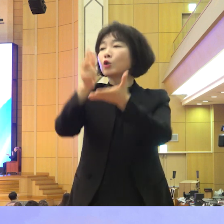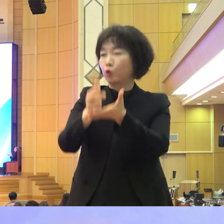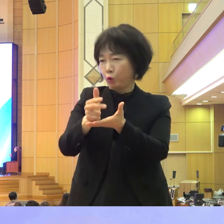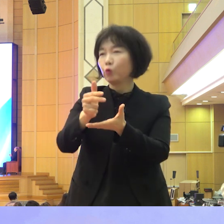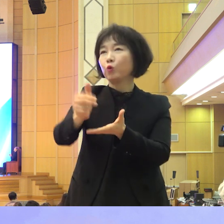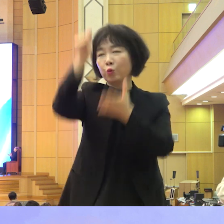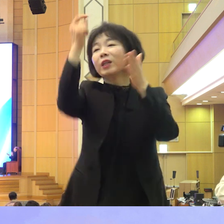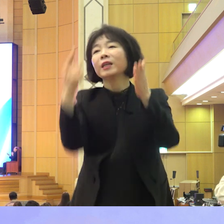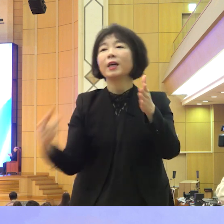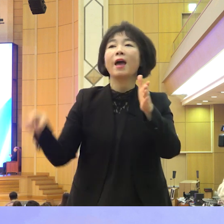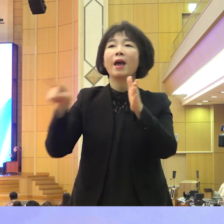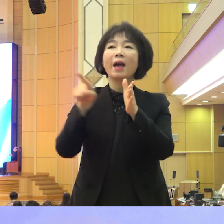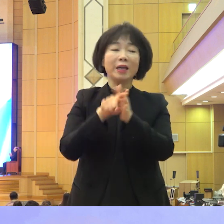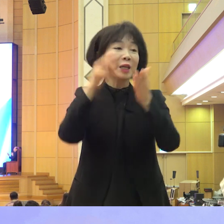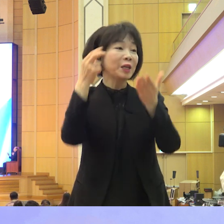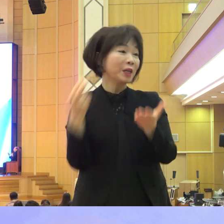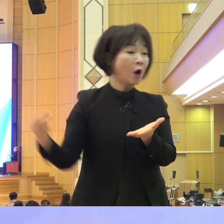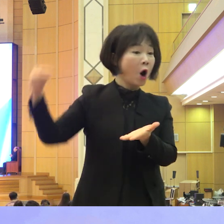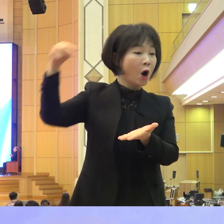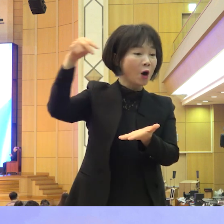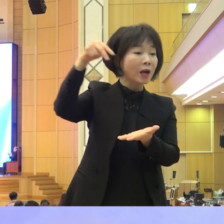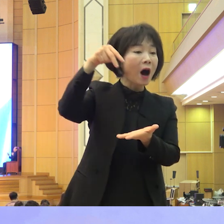군병들아 주 위에